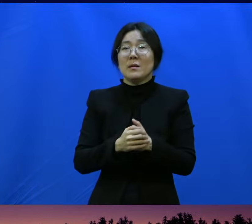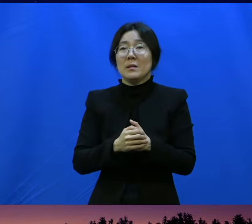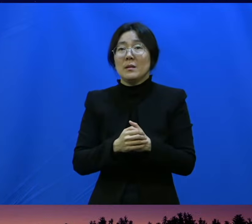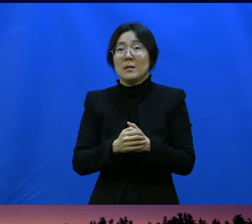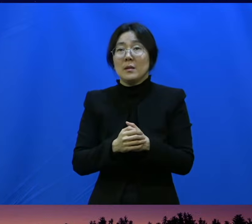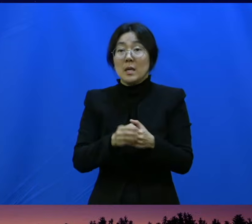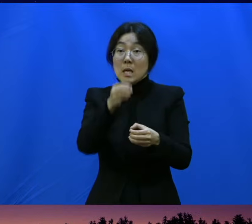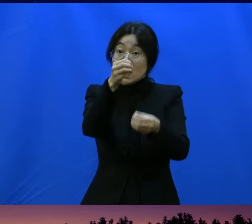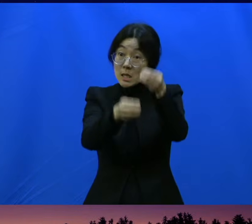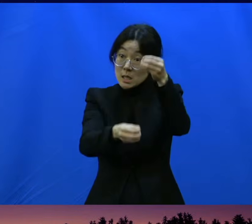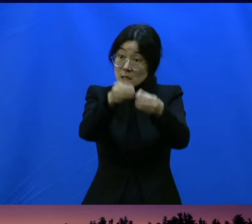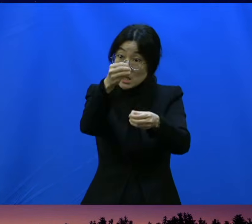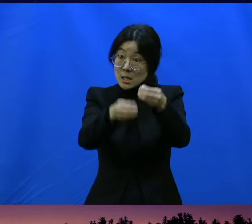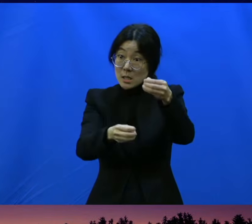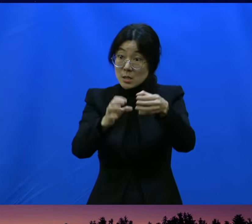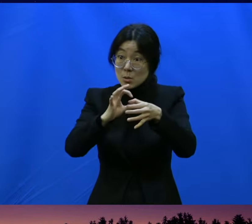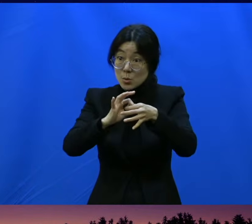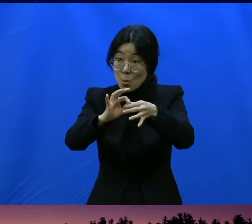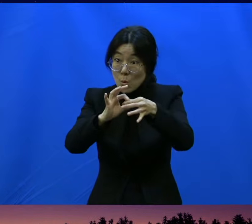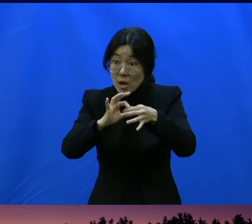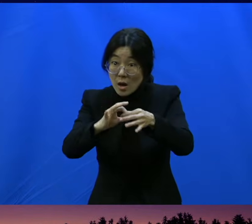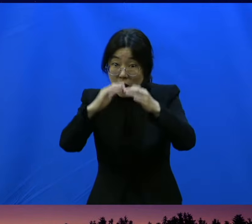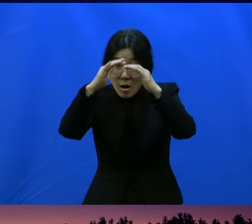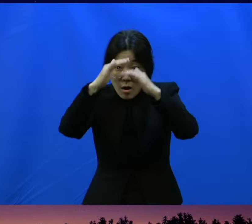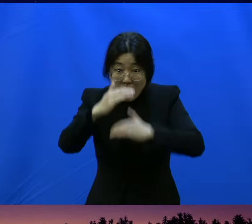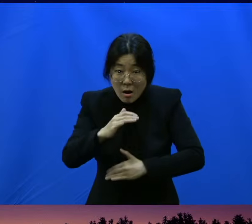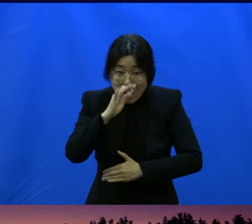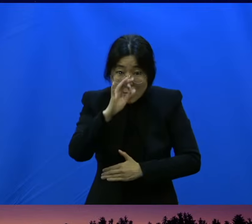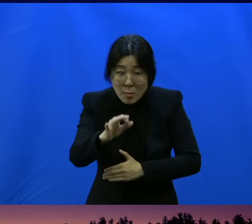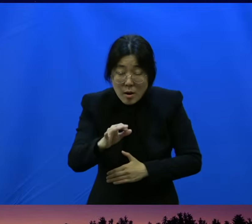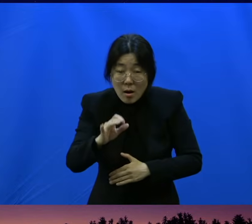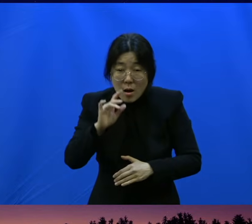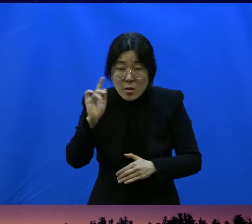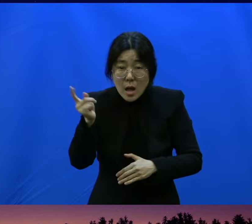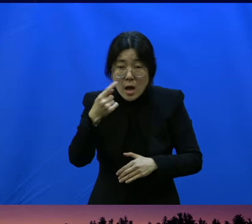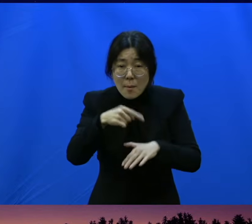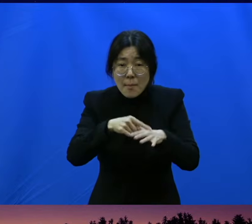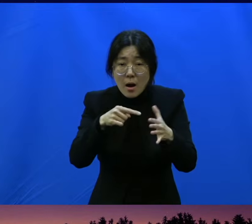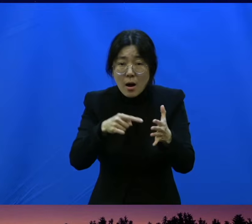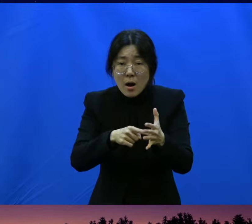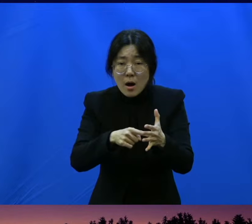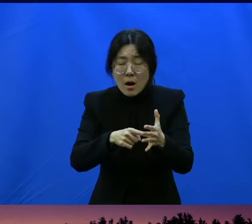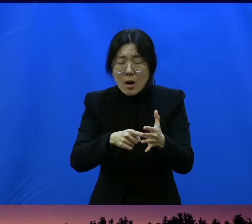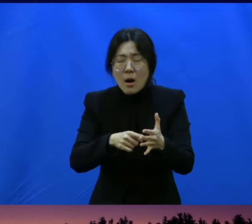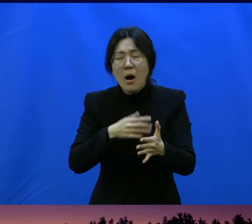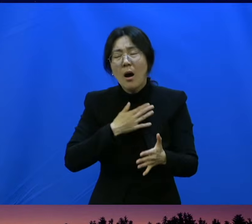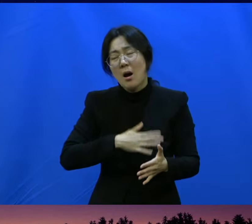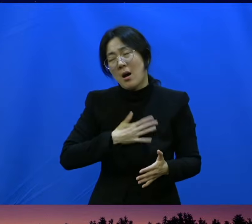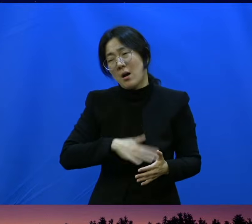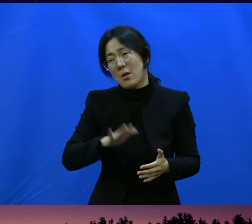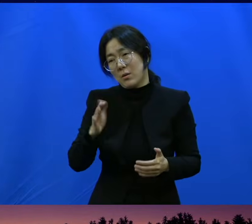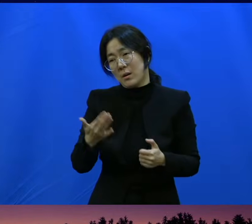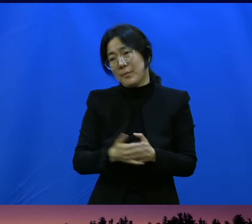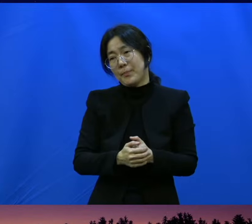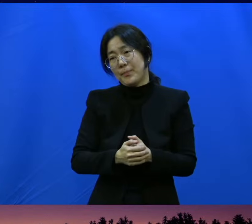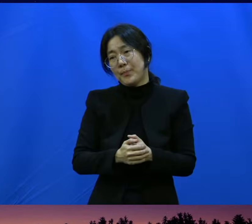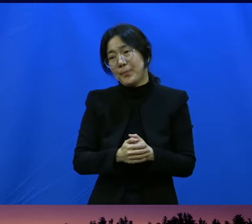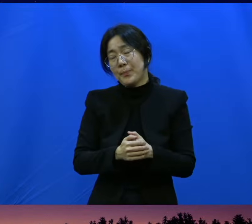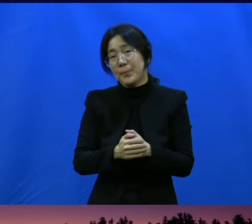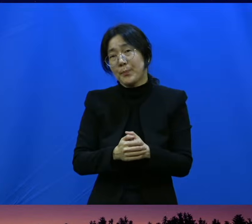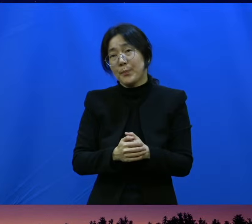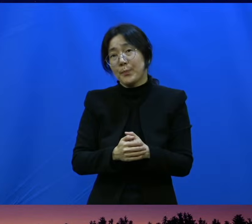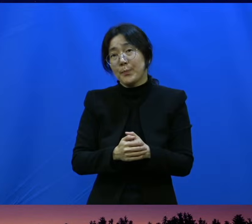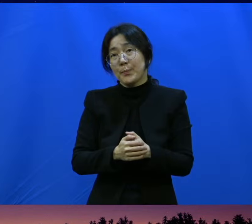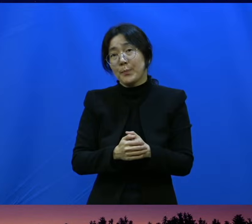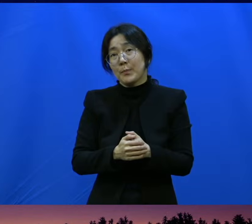통해서 다윗의 심정이 잘 나타나 있습니다. 자, 근데 그는 마침내 무슨